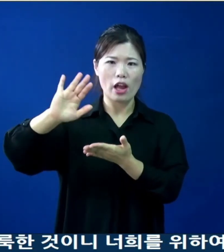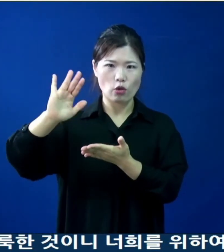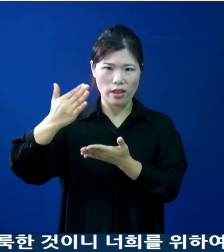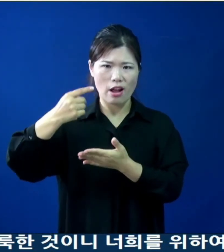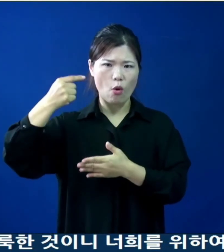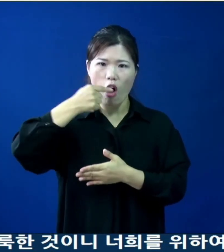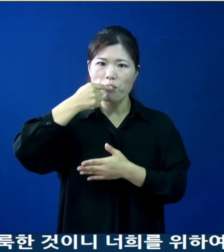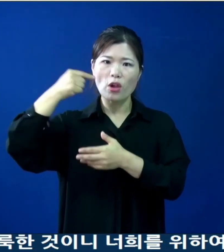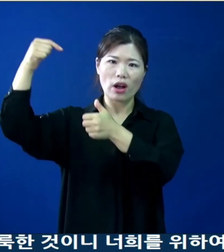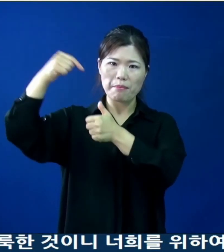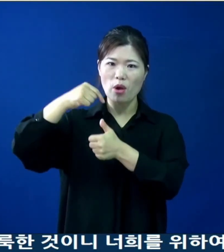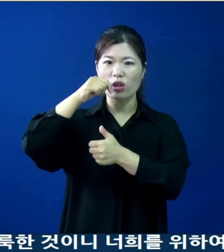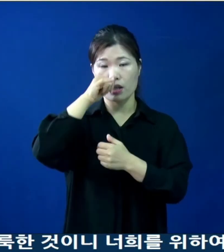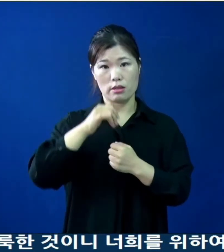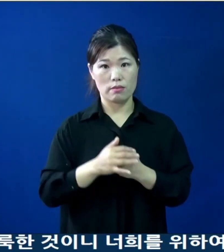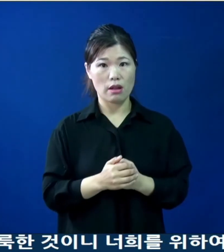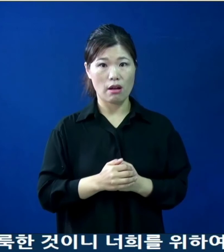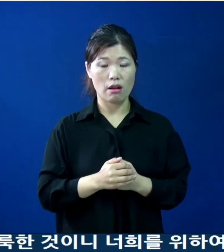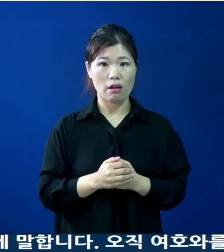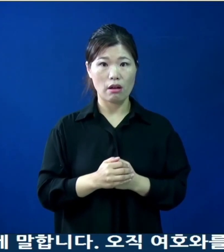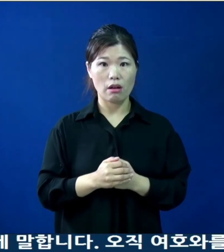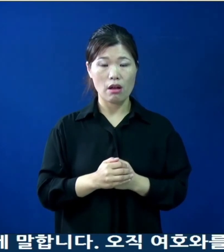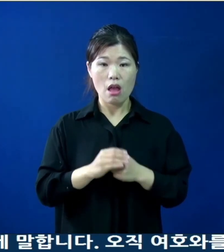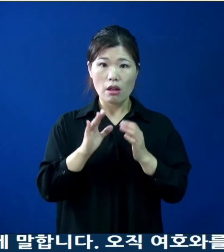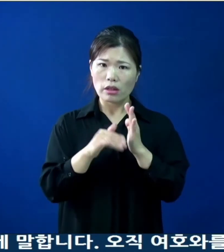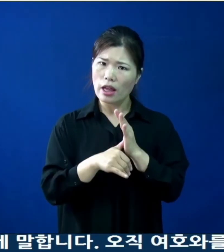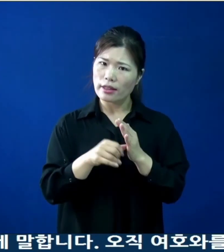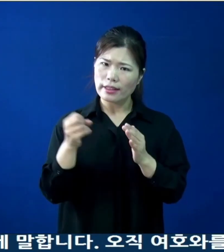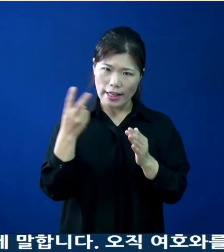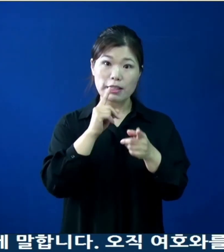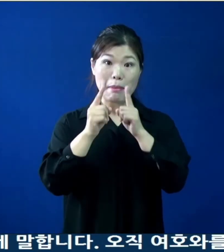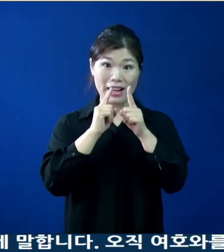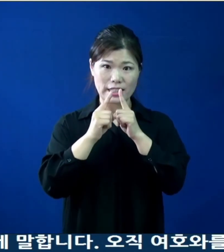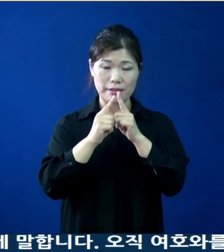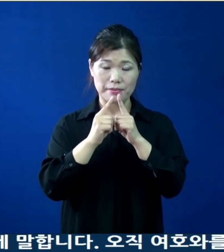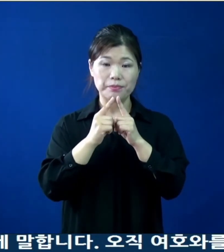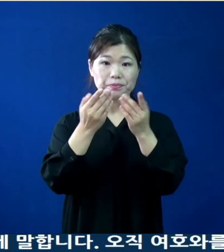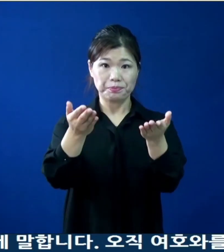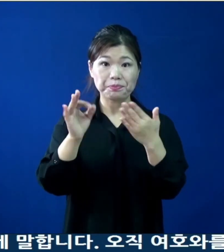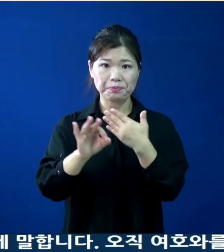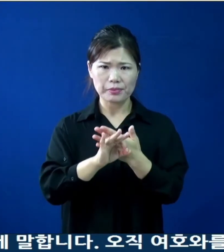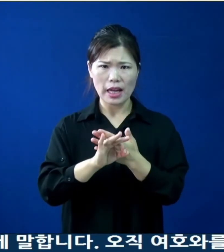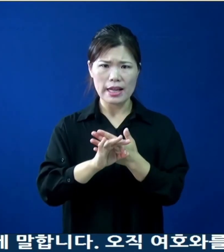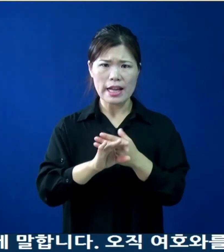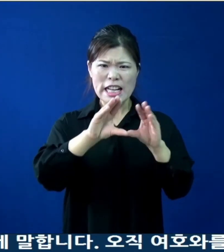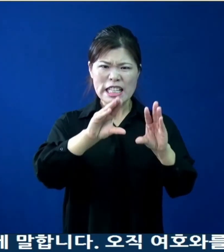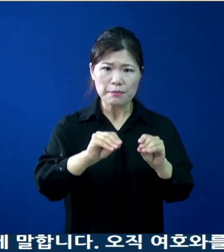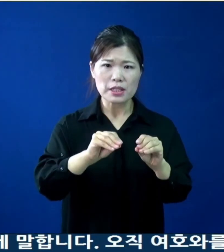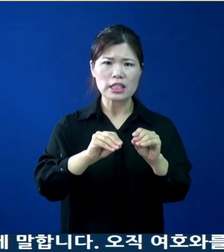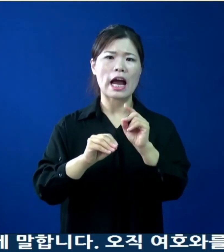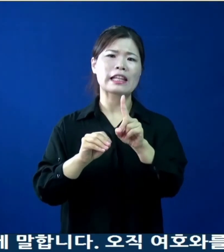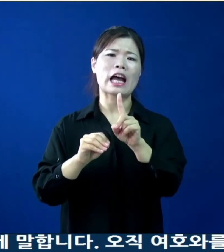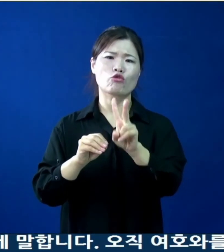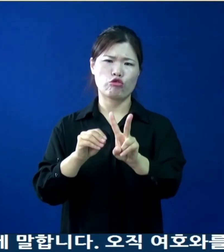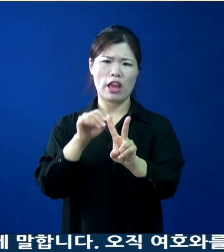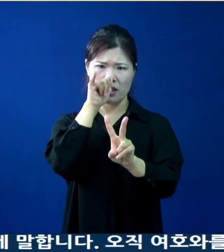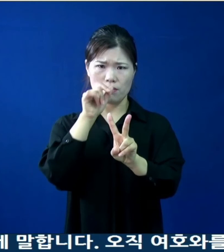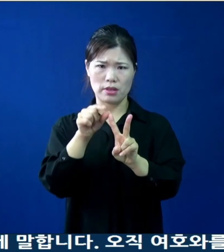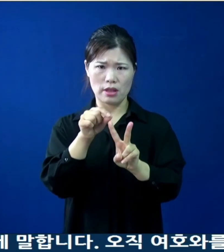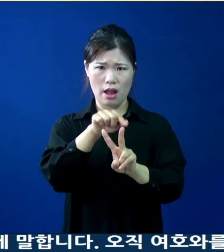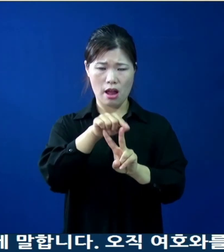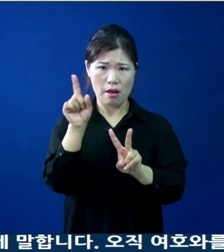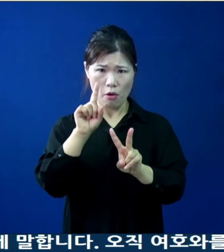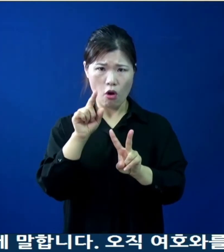내려 주시는 거죠. 자, 이 말을 조금 더 바꿔 얘기하면 금지한 것이 두 가지가 있는 겁니다. 첫째는 뭐를